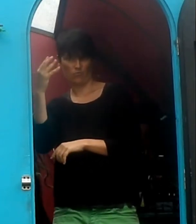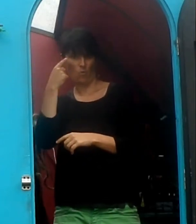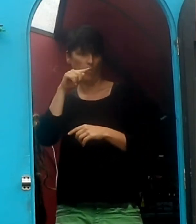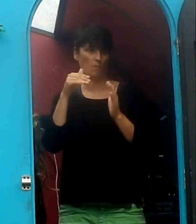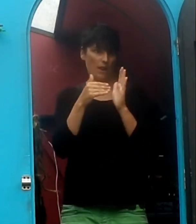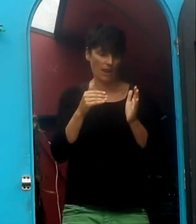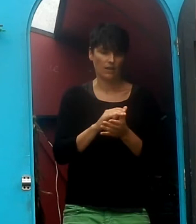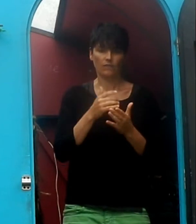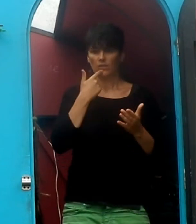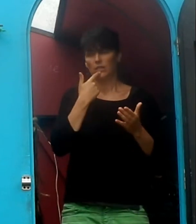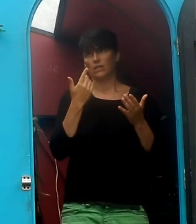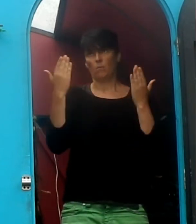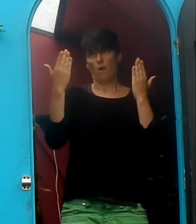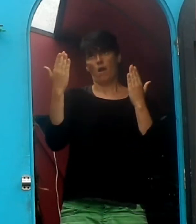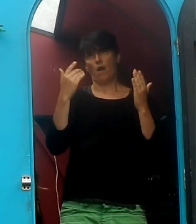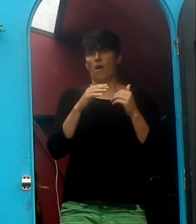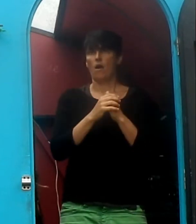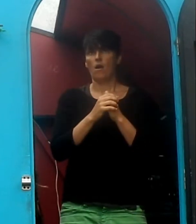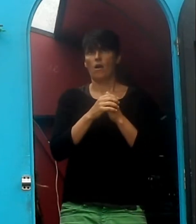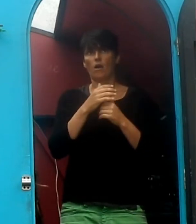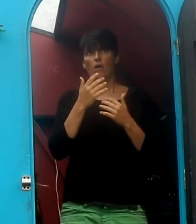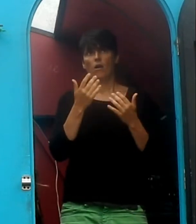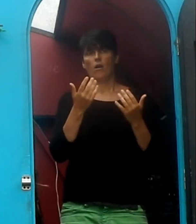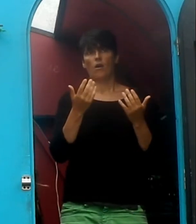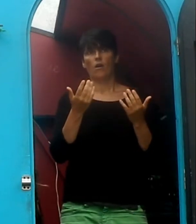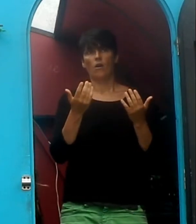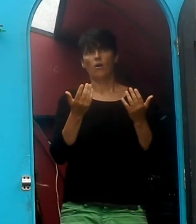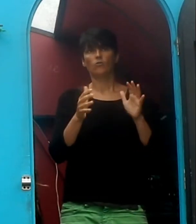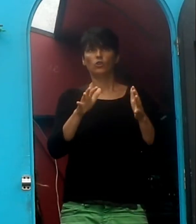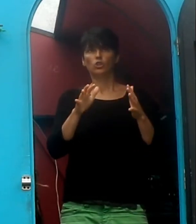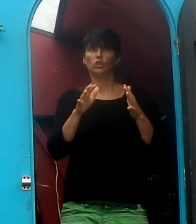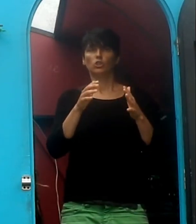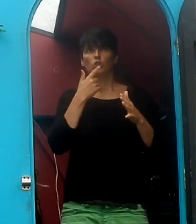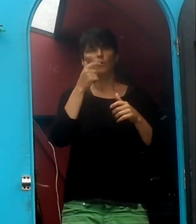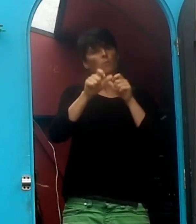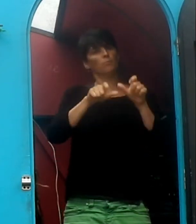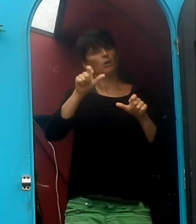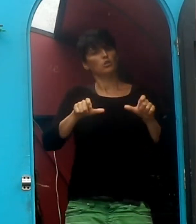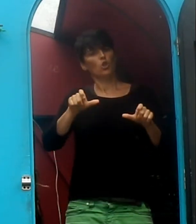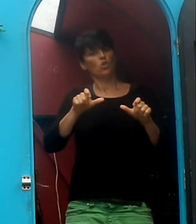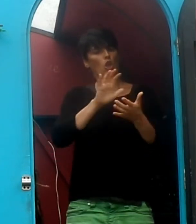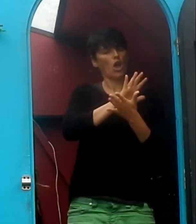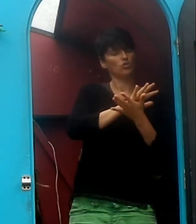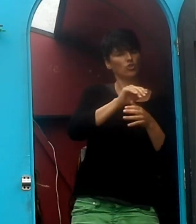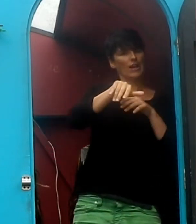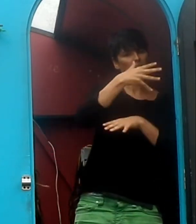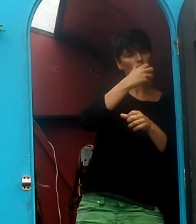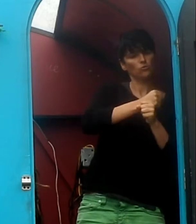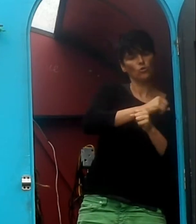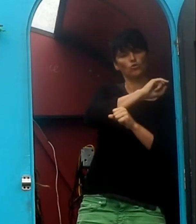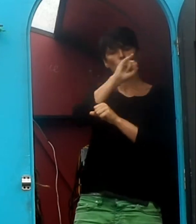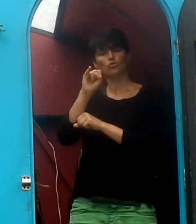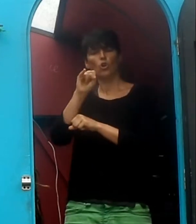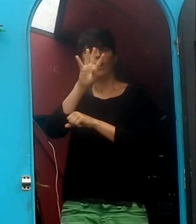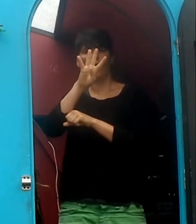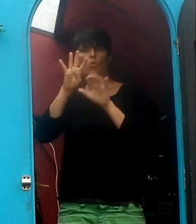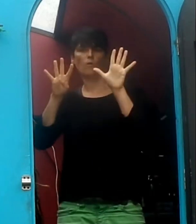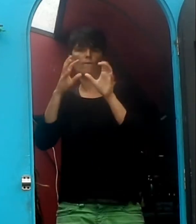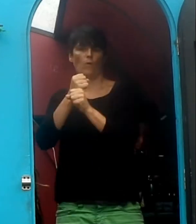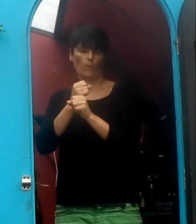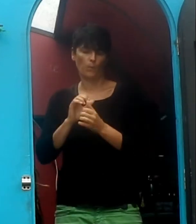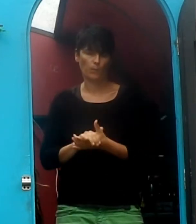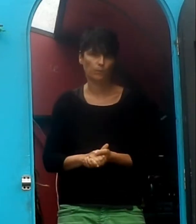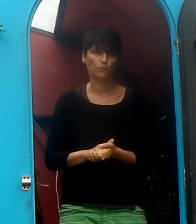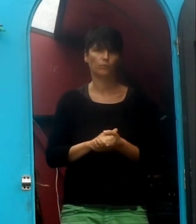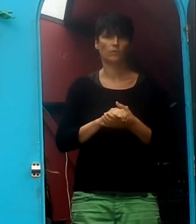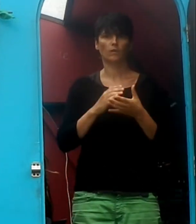il concerne des personnes entre 15 et 49 ans. Voilà, donc c'est